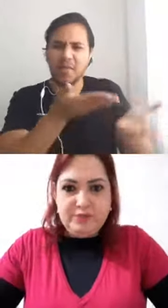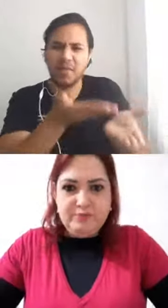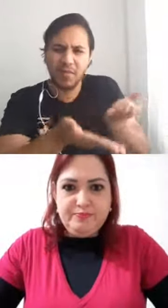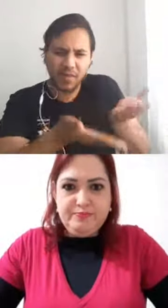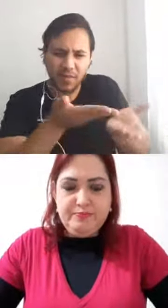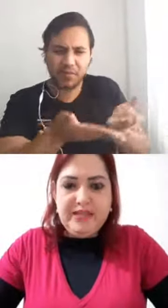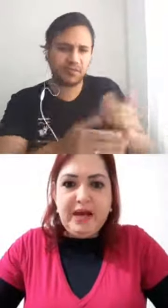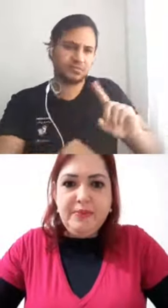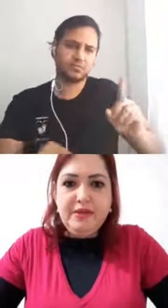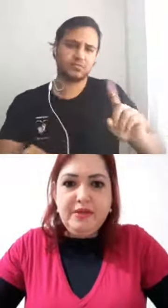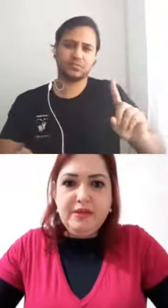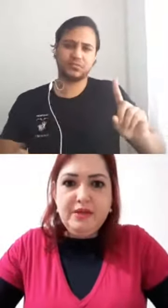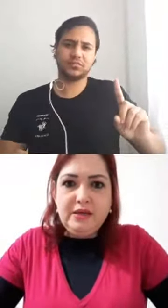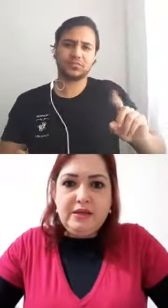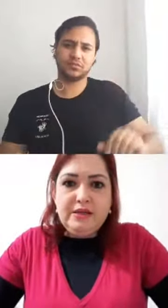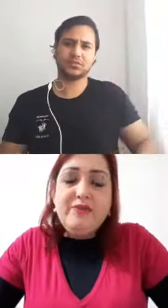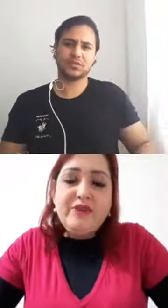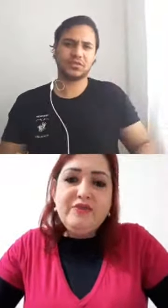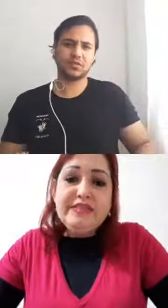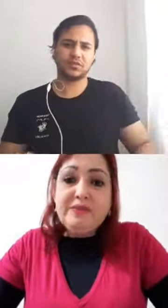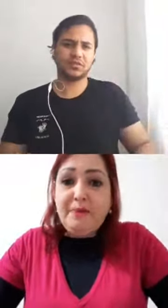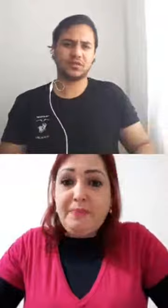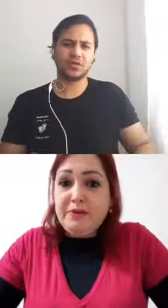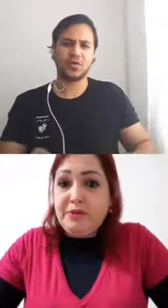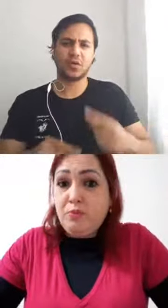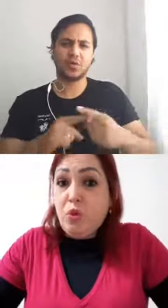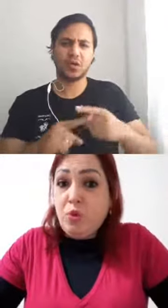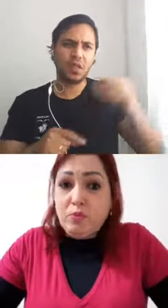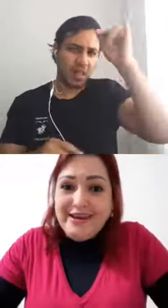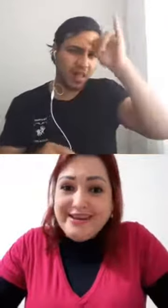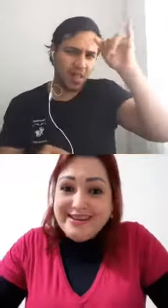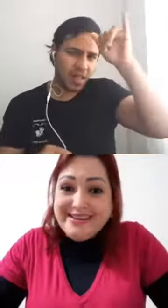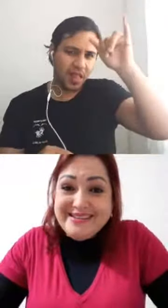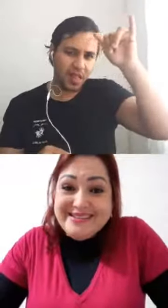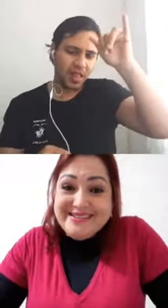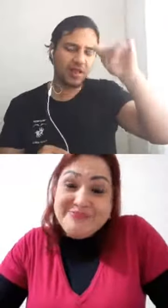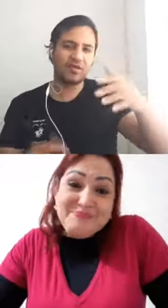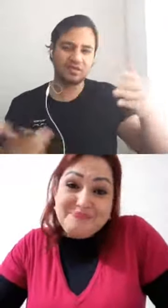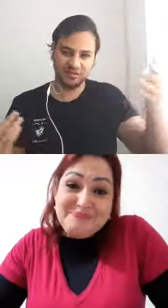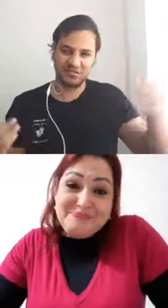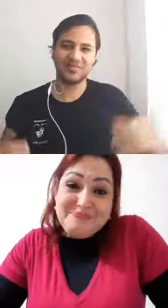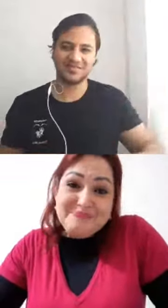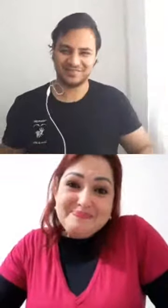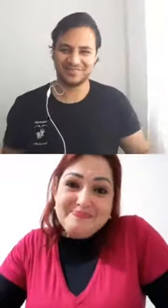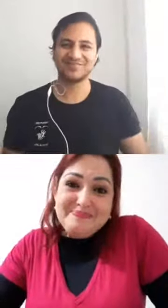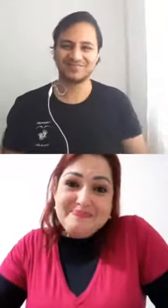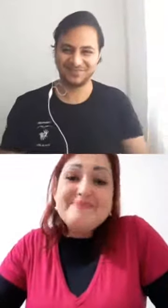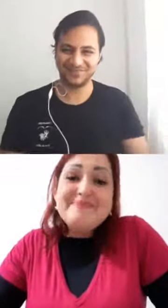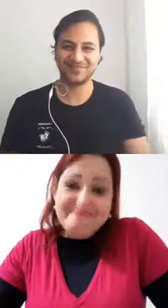falamos, sabe? Não fique fazendo papel de bobo,